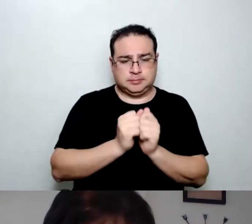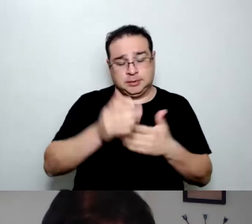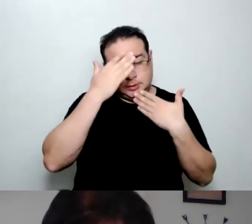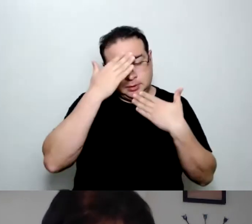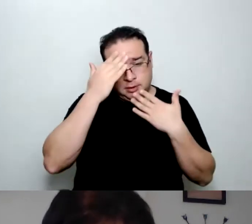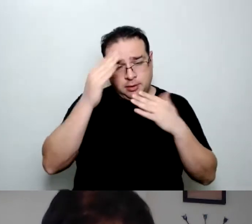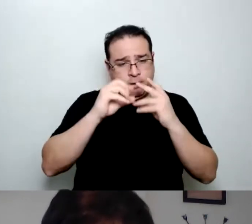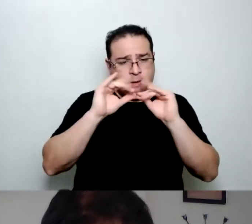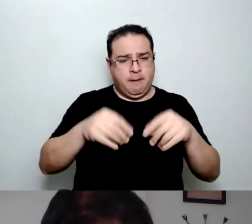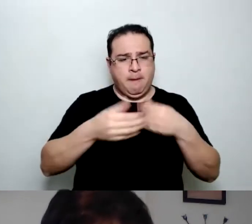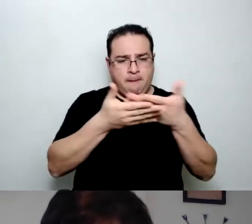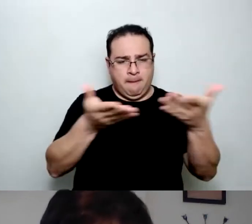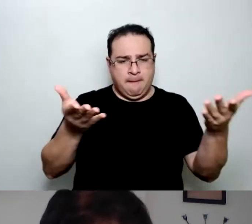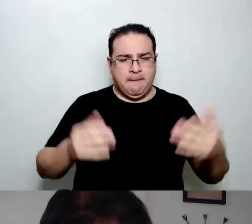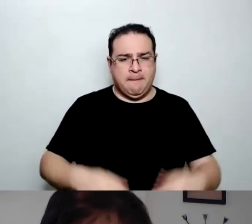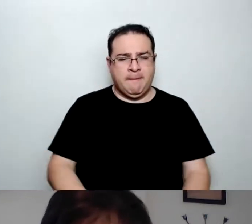obrigado a vocês todos.